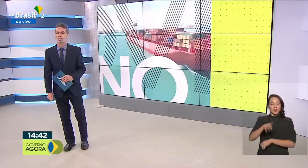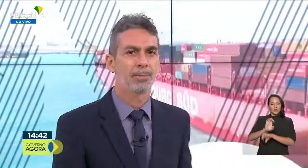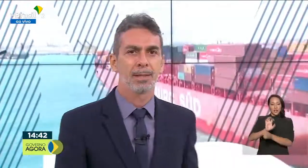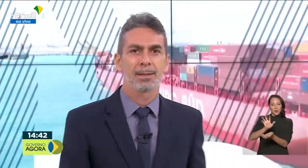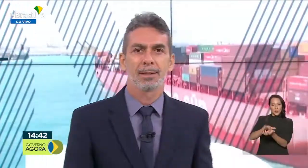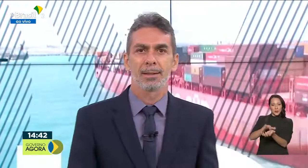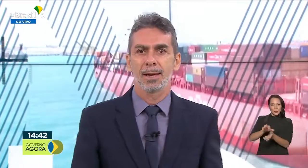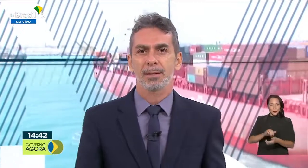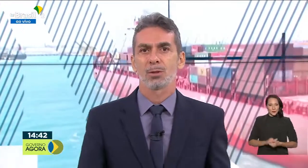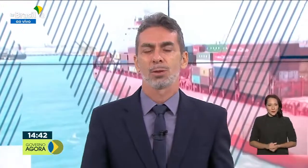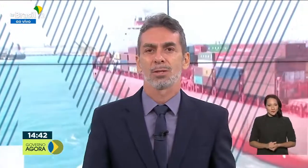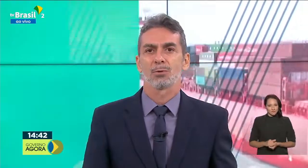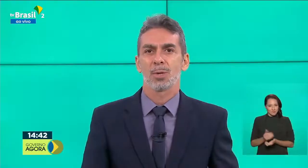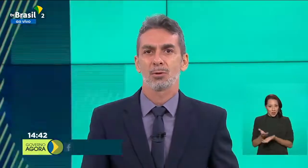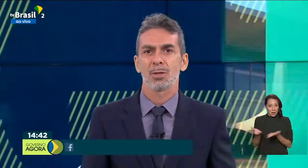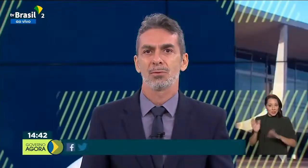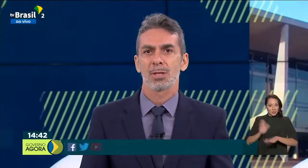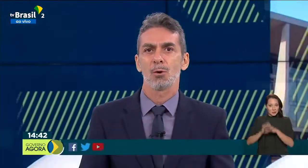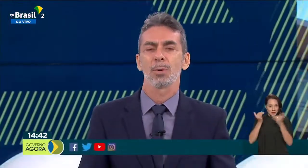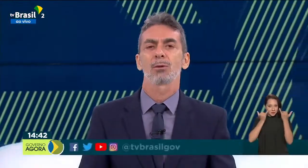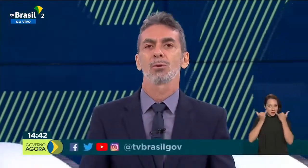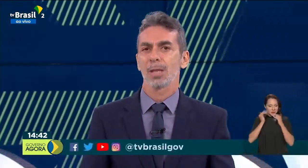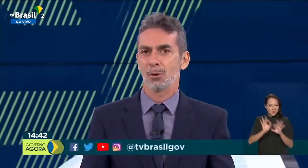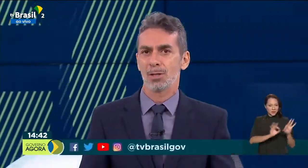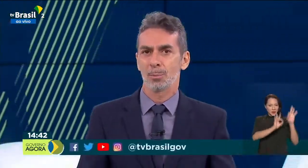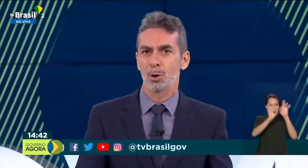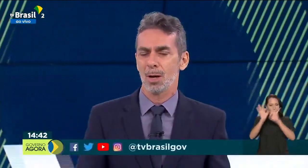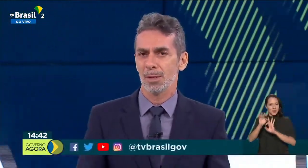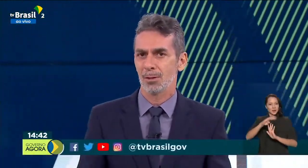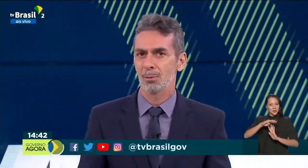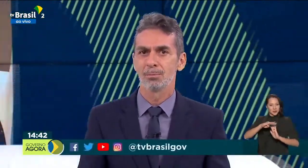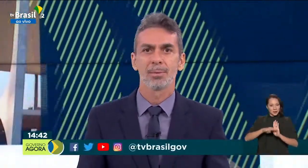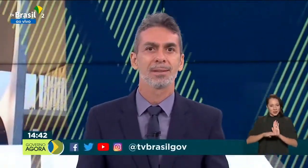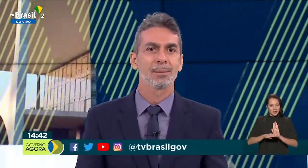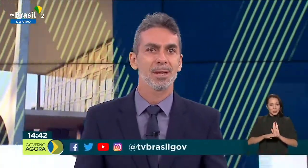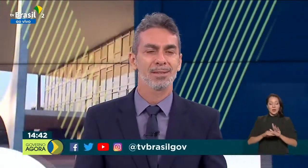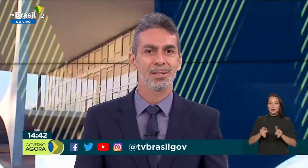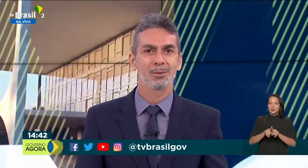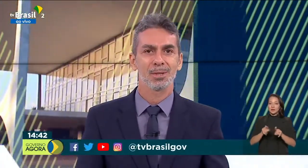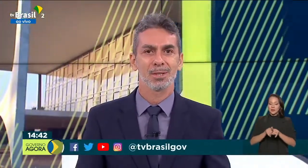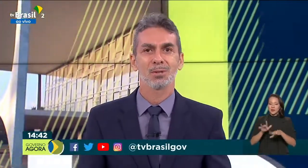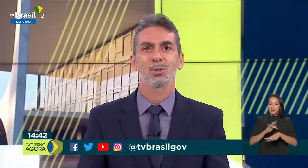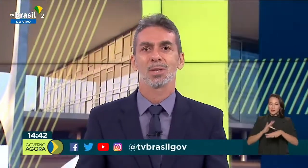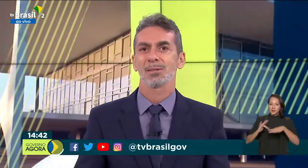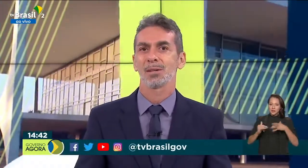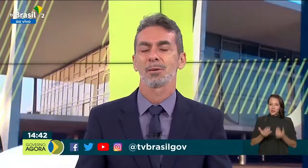Pernambuco. Essa e outras informações você acompanha ao longo da nossa programação e também